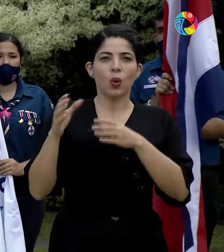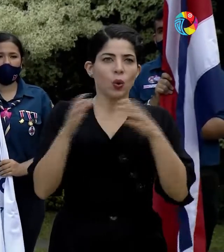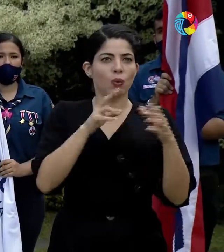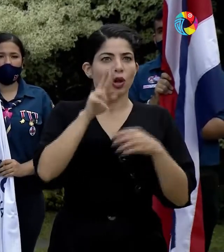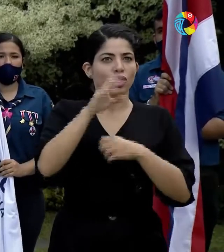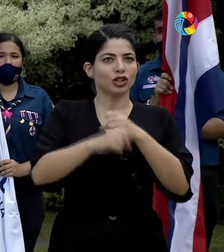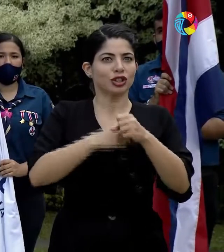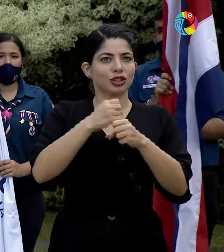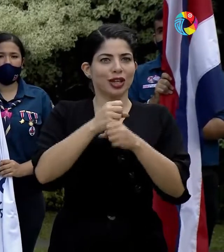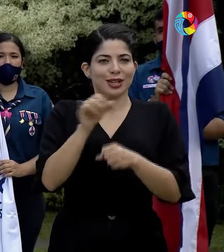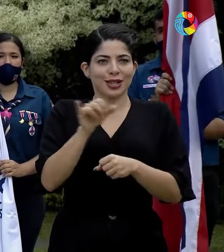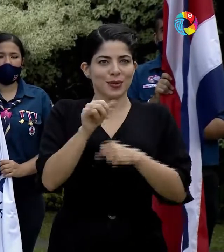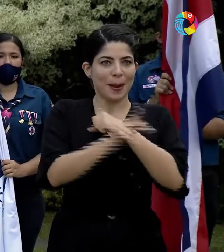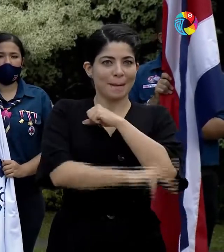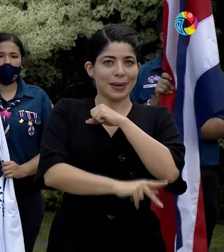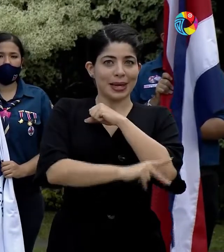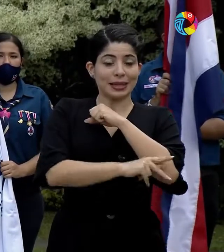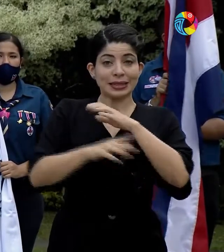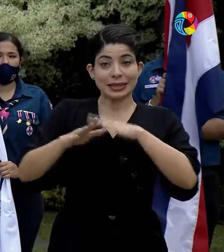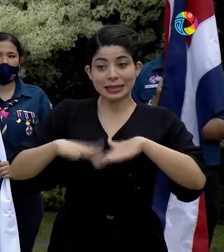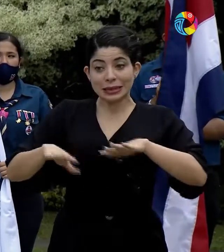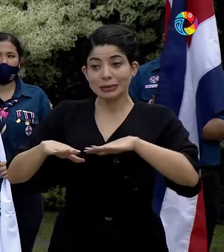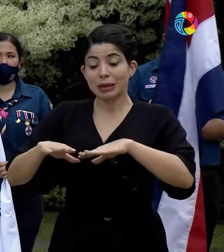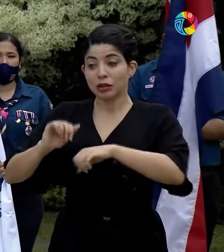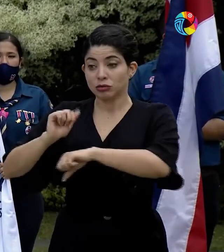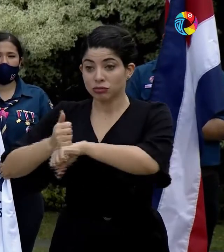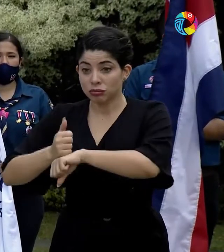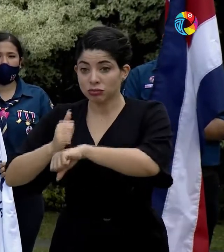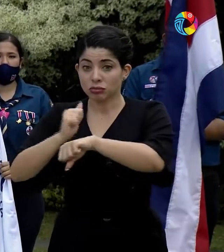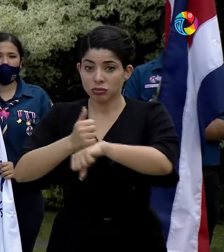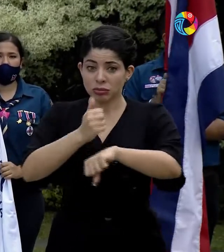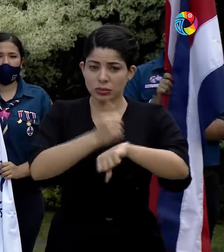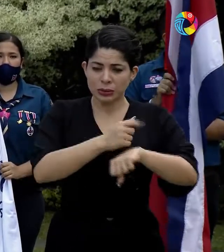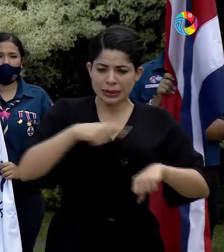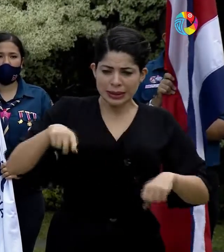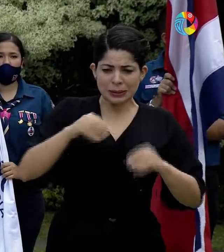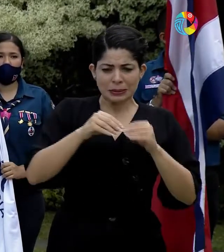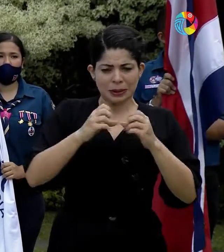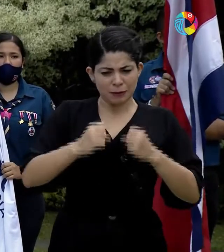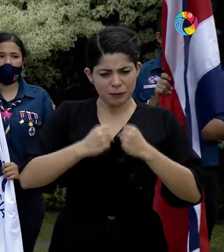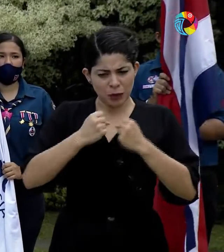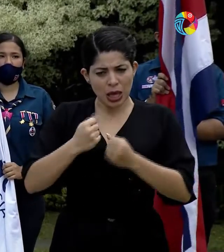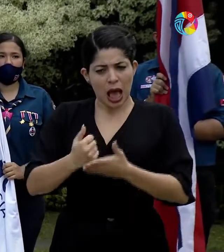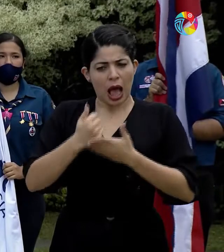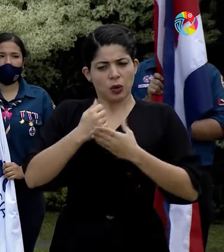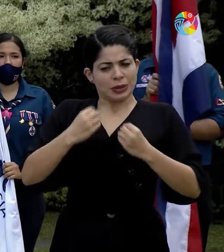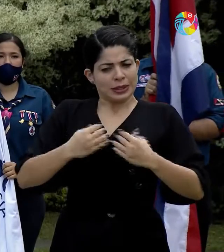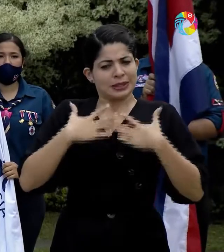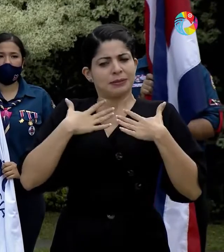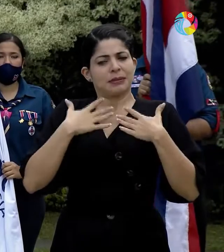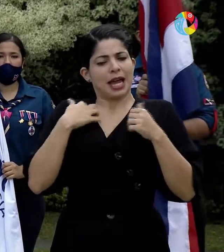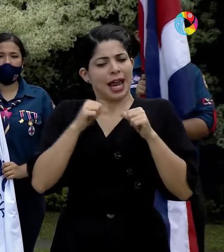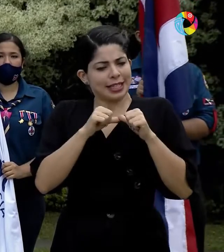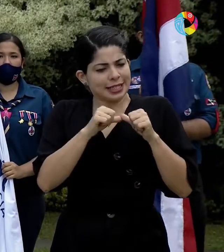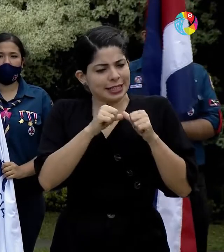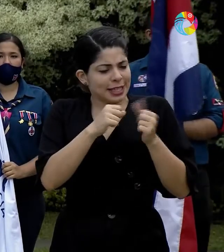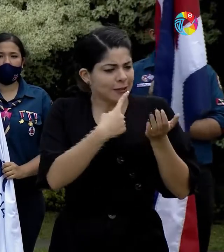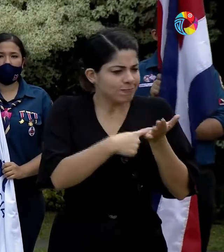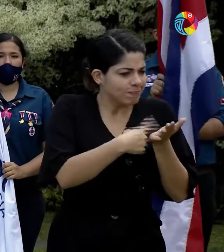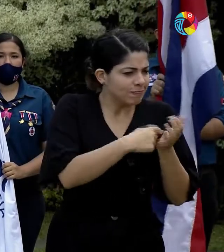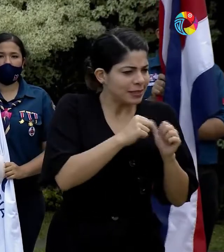país. Que esos espacios que se abren y quedan mejor cimentados sirvan cada vez más para inspirar y continuar esa conversación y